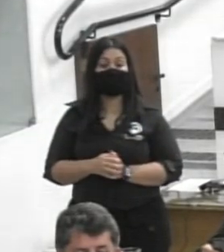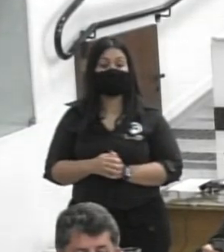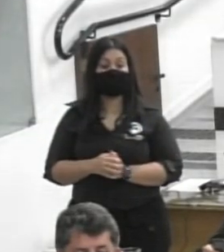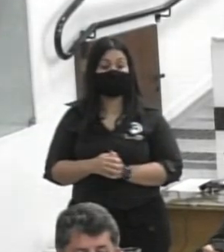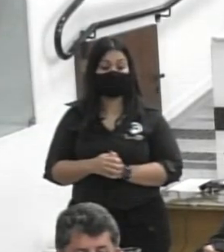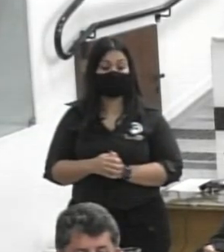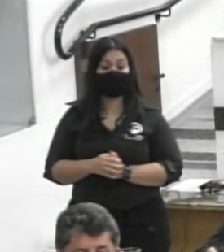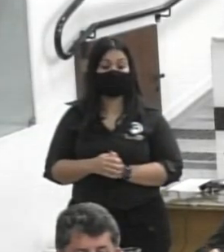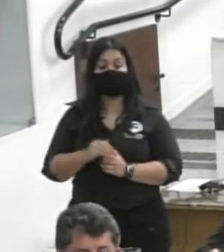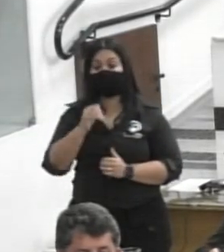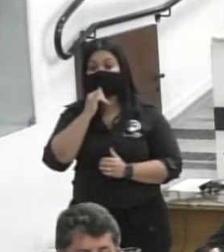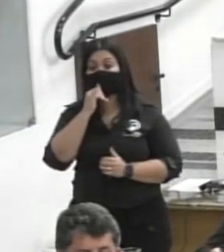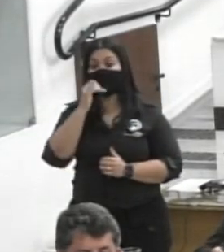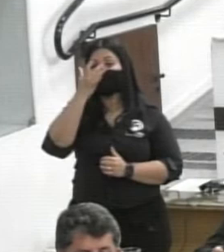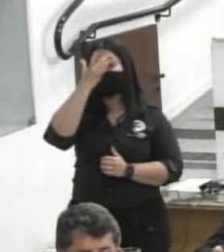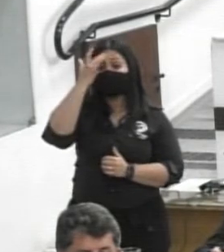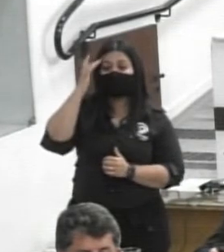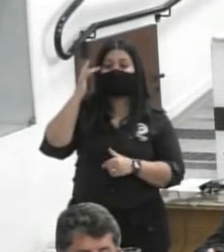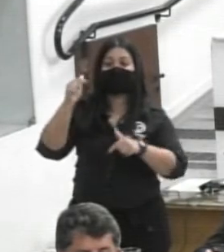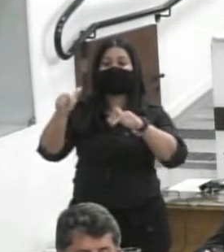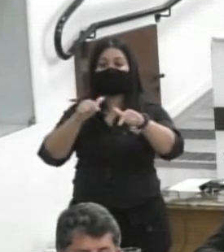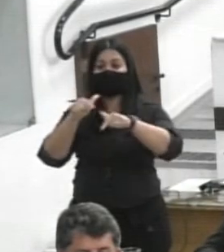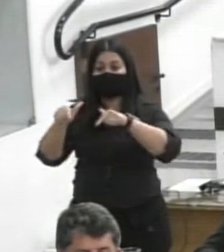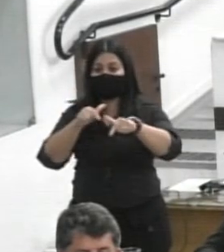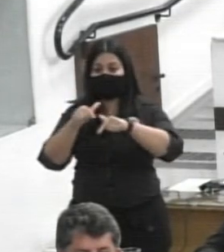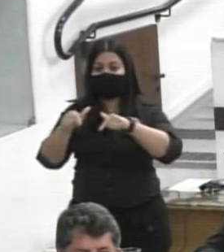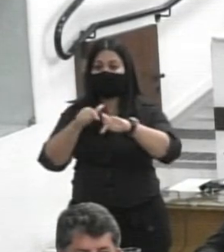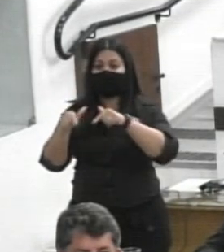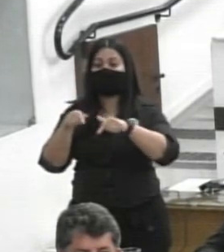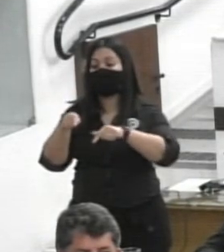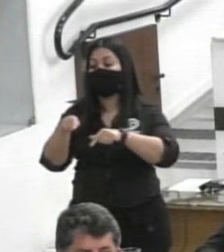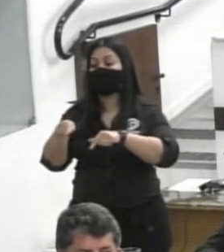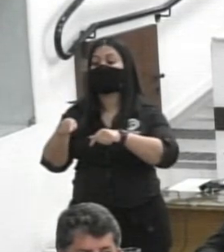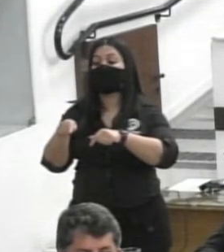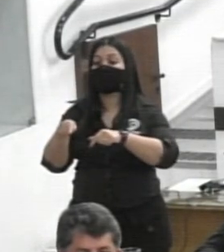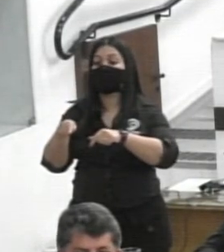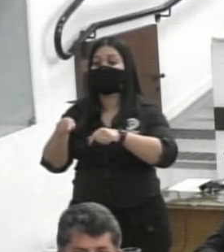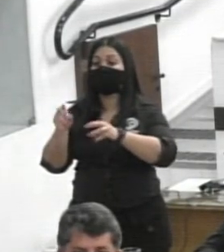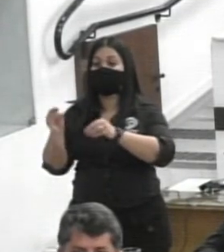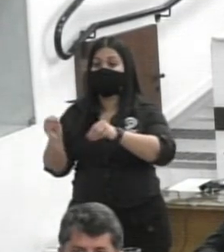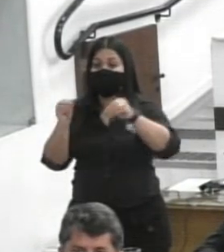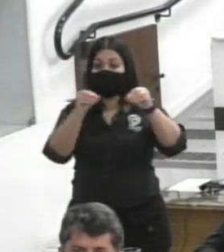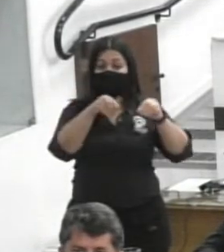agentes administrativos que foram deslocados para a saúde, eles continuam na saúde ou eles já retornaram?